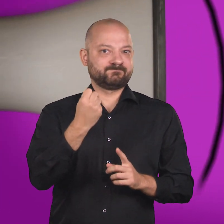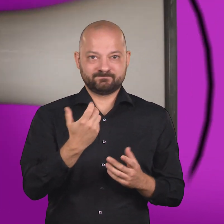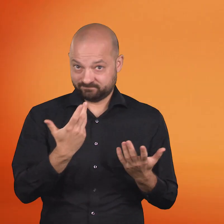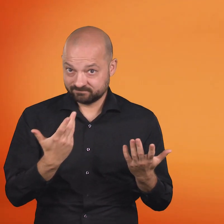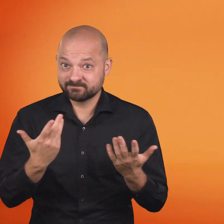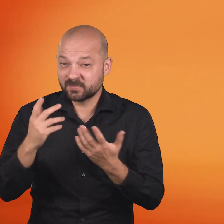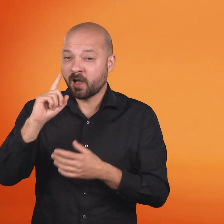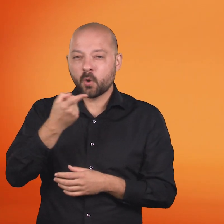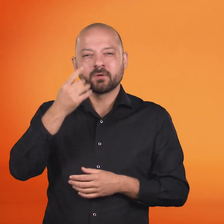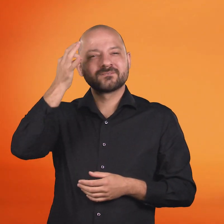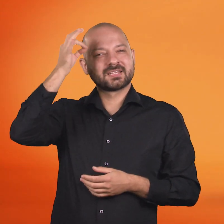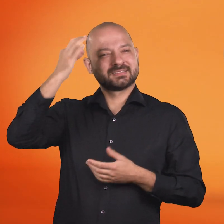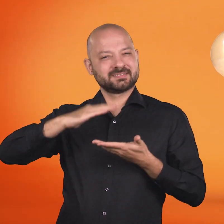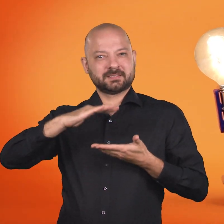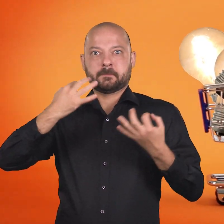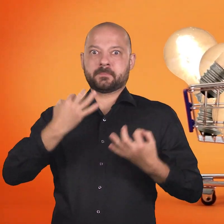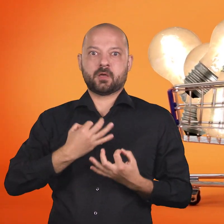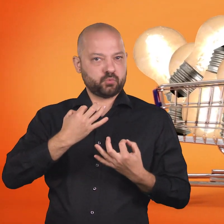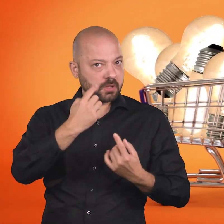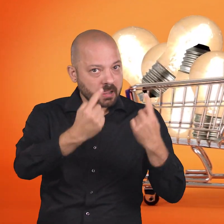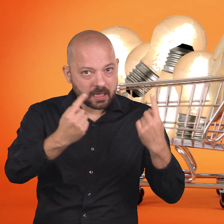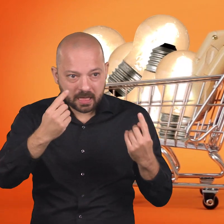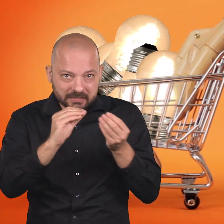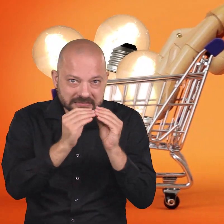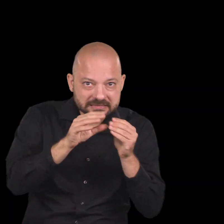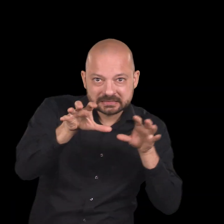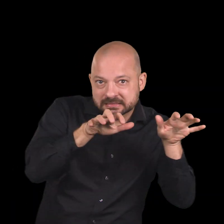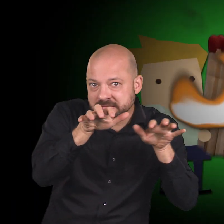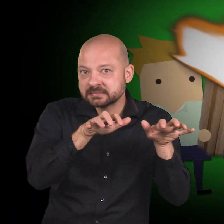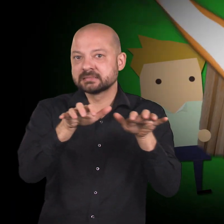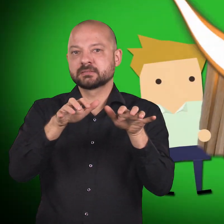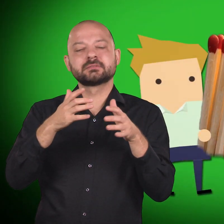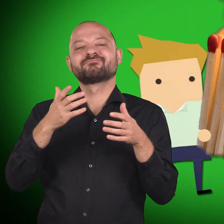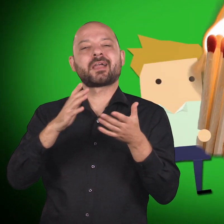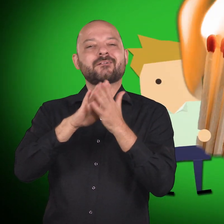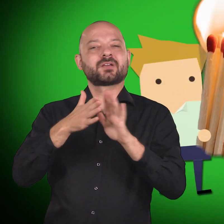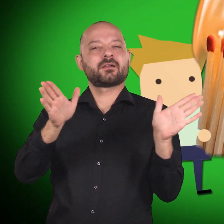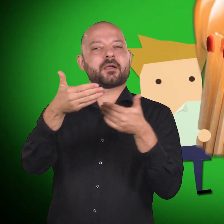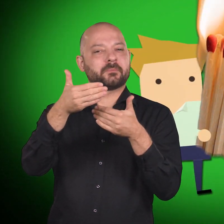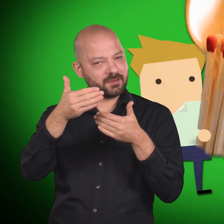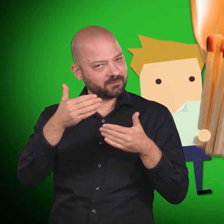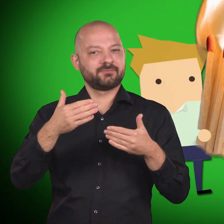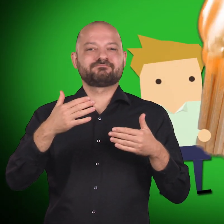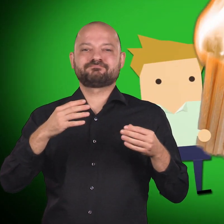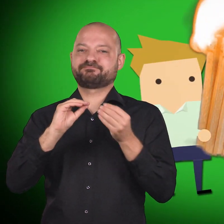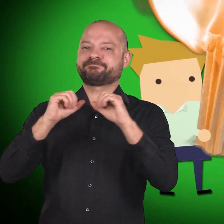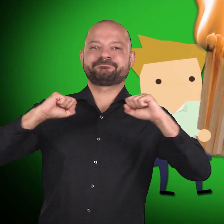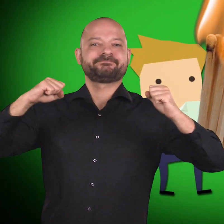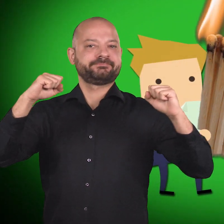müsste alleine notwendiges Know-how zusammensammeln. Die Handwerkskammer dagegen bündelt wirksam die Kräfte Ihrer Mitglieder.